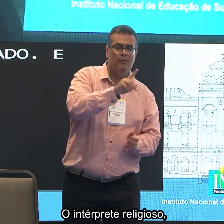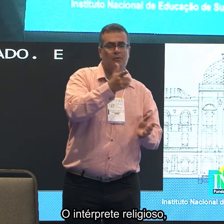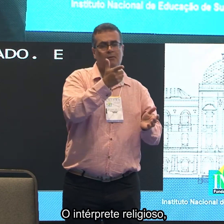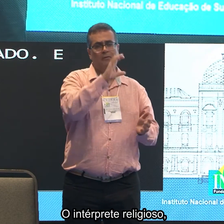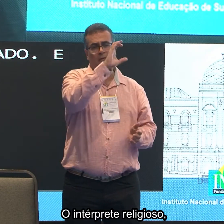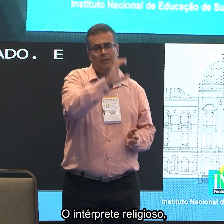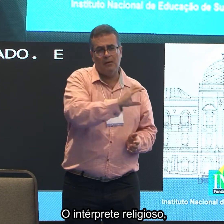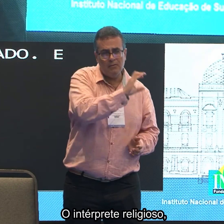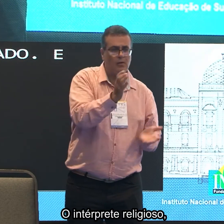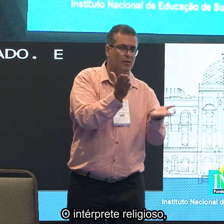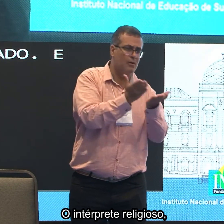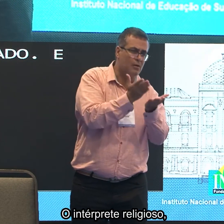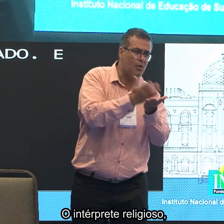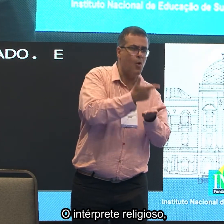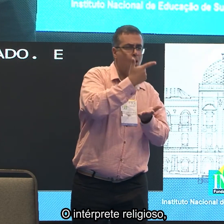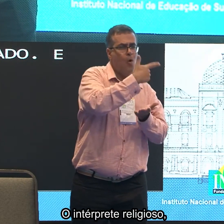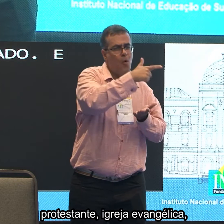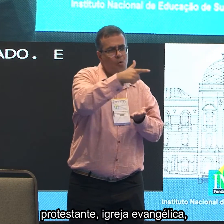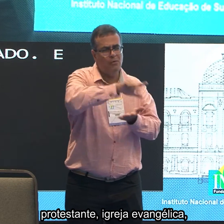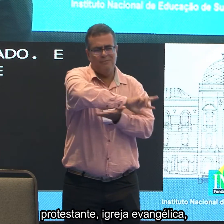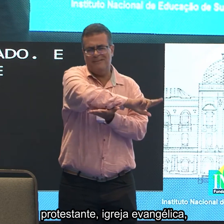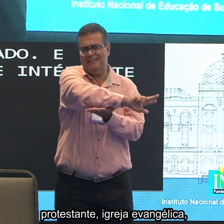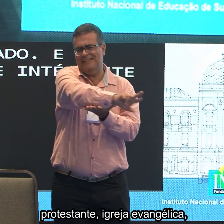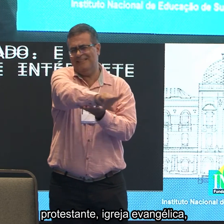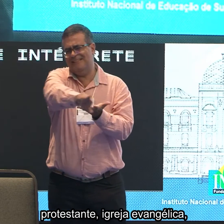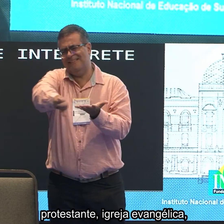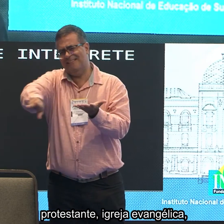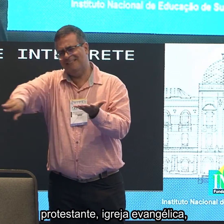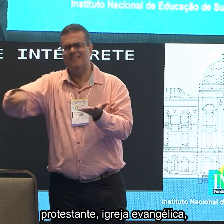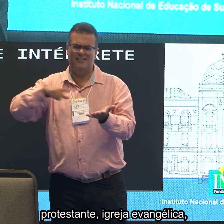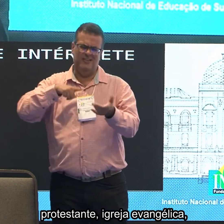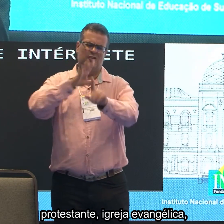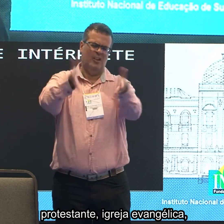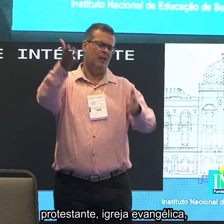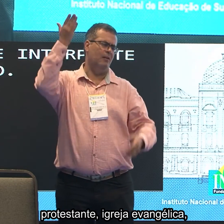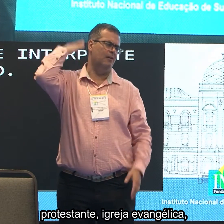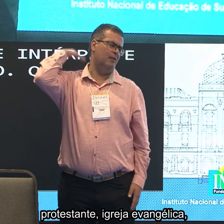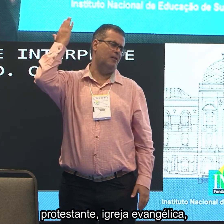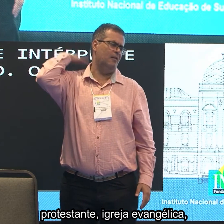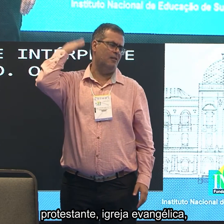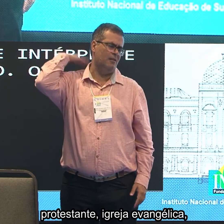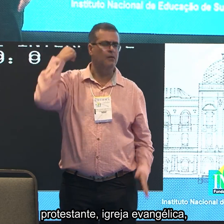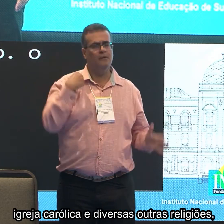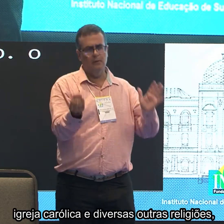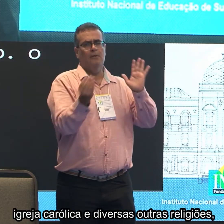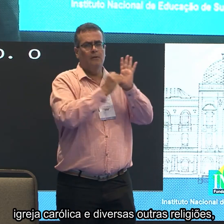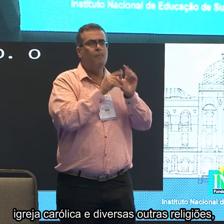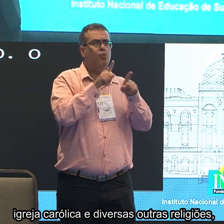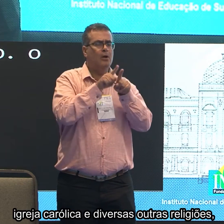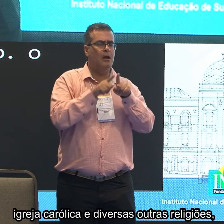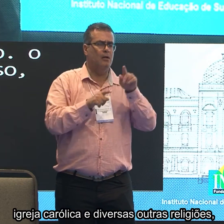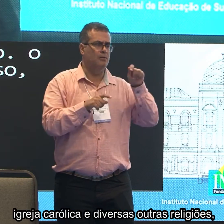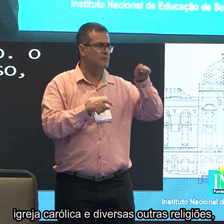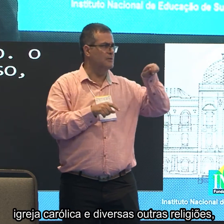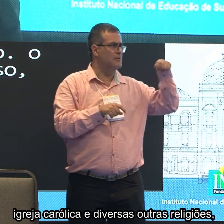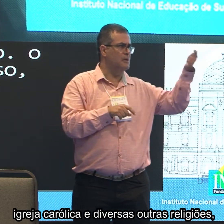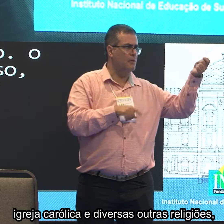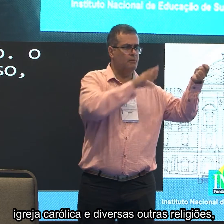O intérprete religioso, né? Protestante, igreja evangélica, igreja católica e